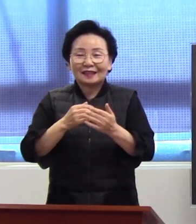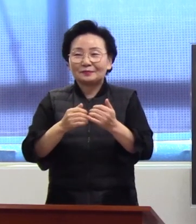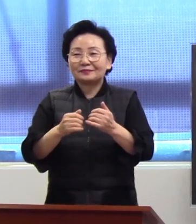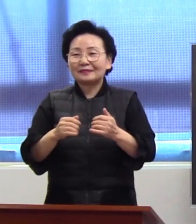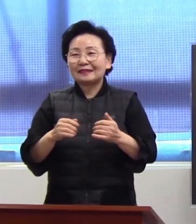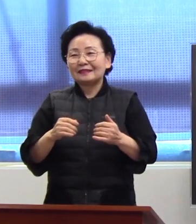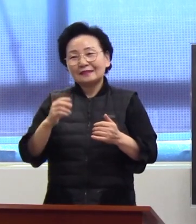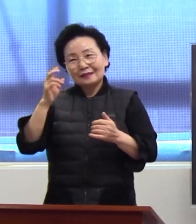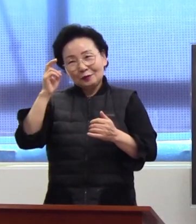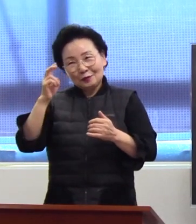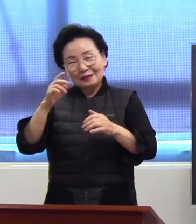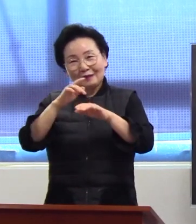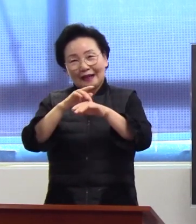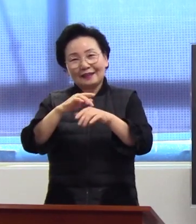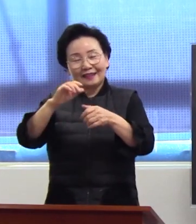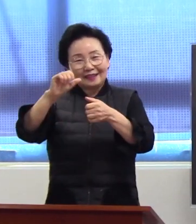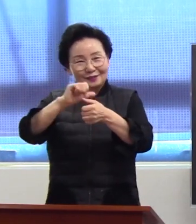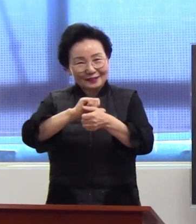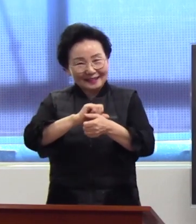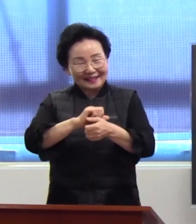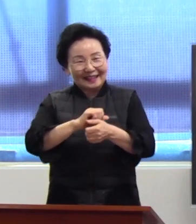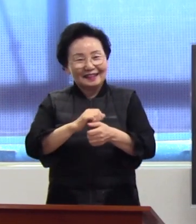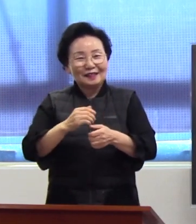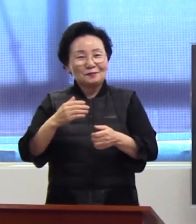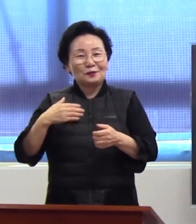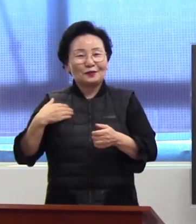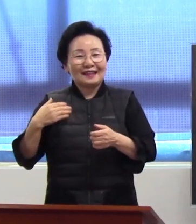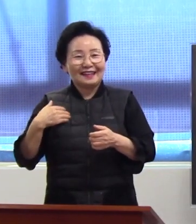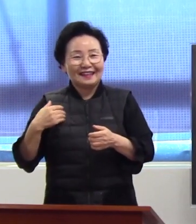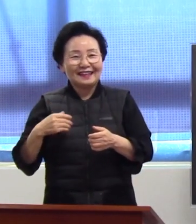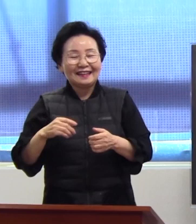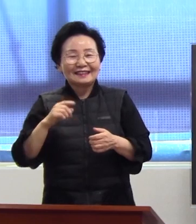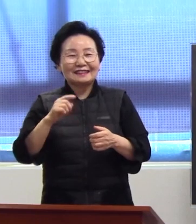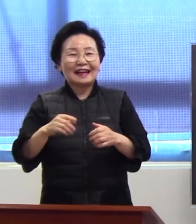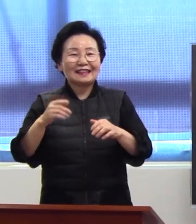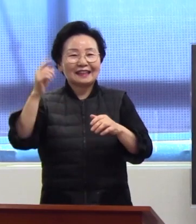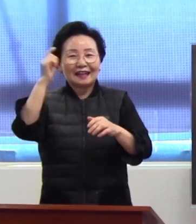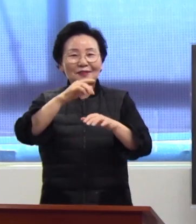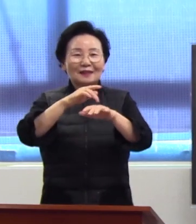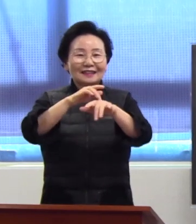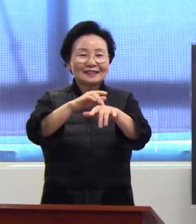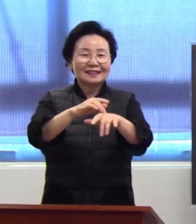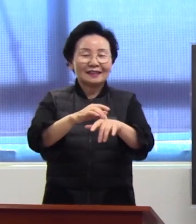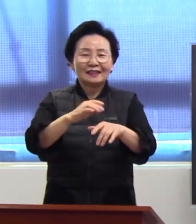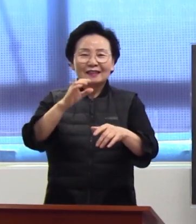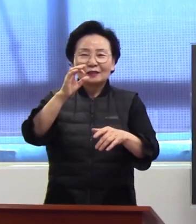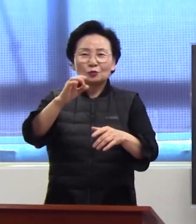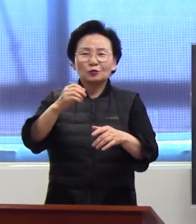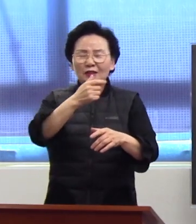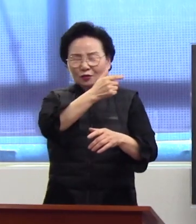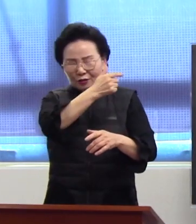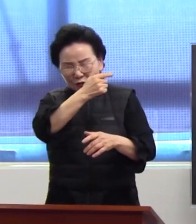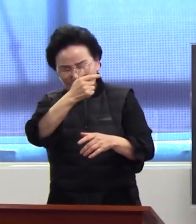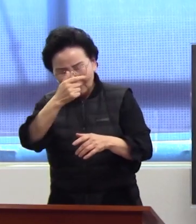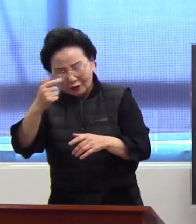사람 혹시 마귀한테 속했나 몰라. 그 하여간 악한 마귀들이 돈을